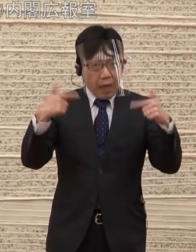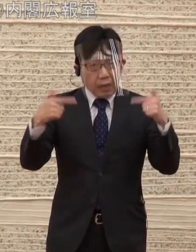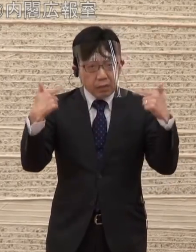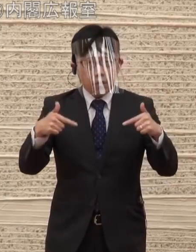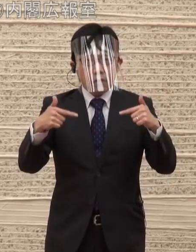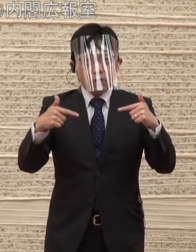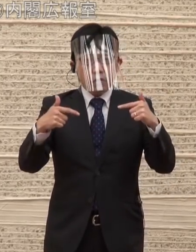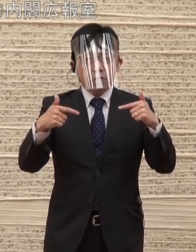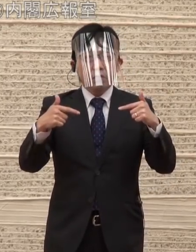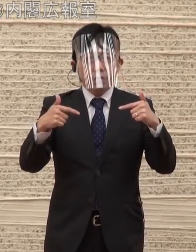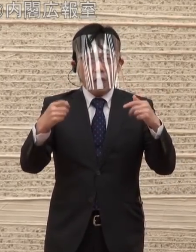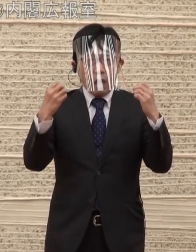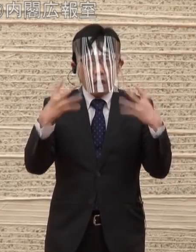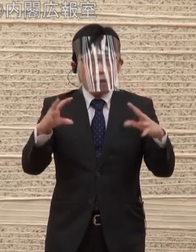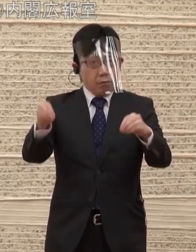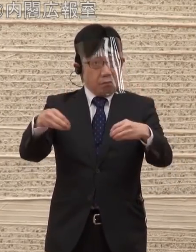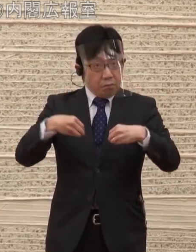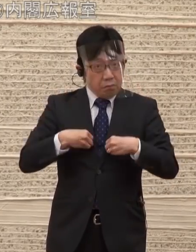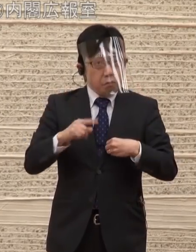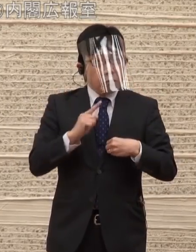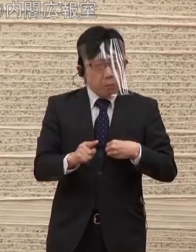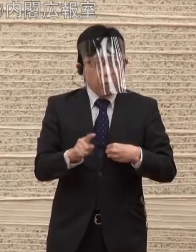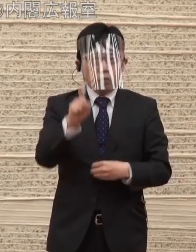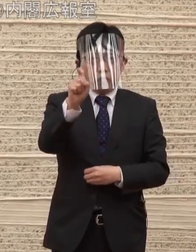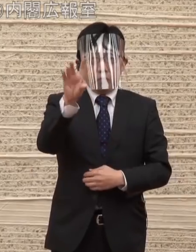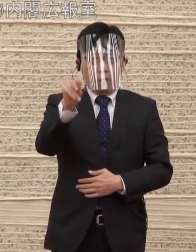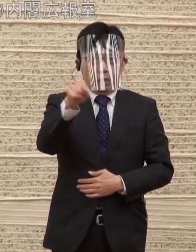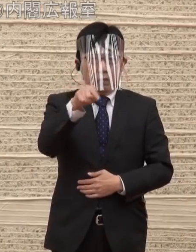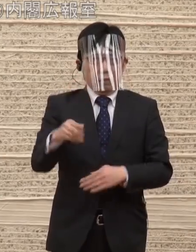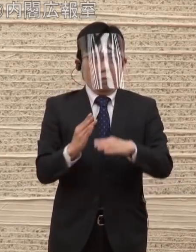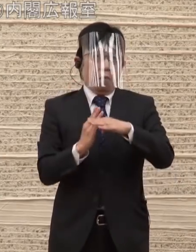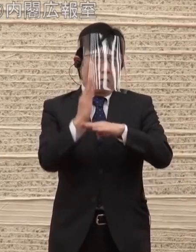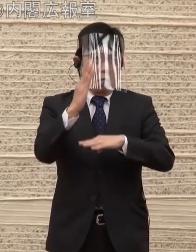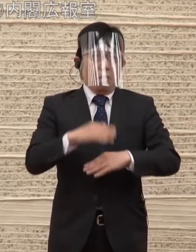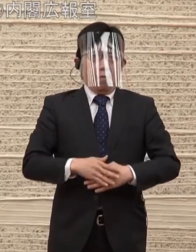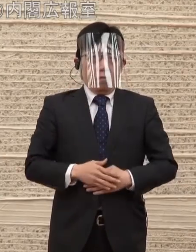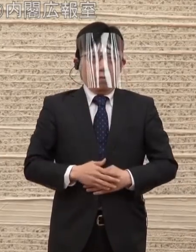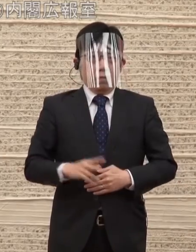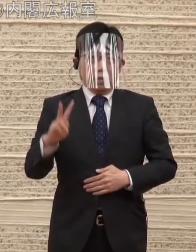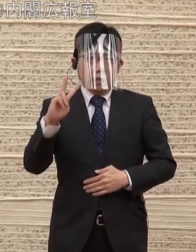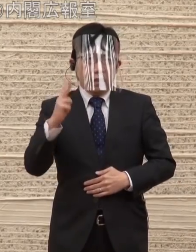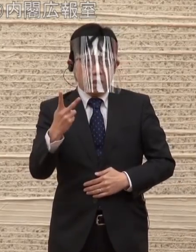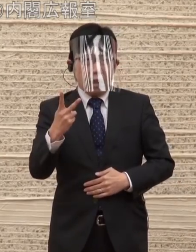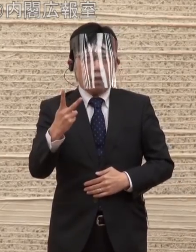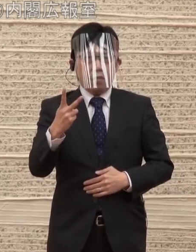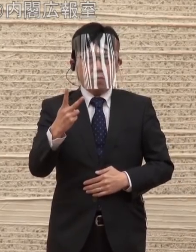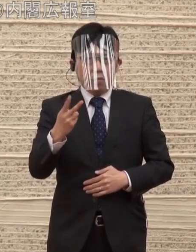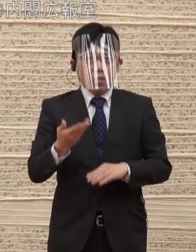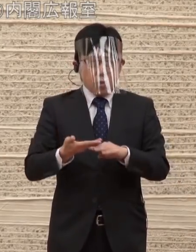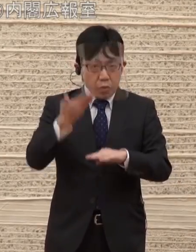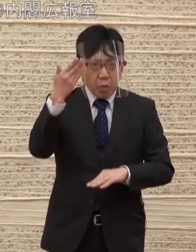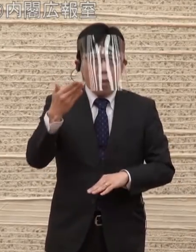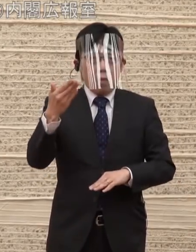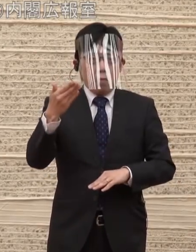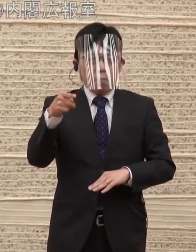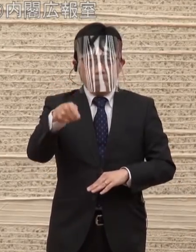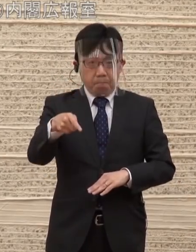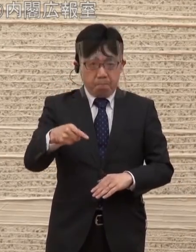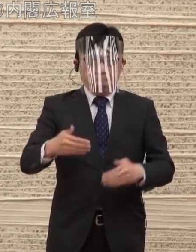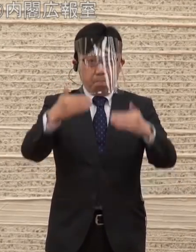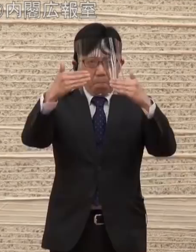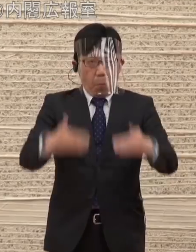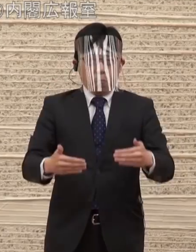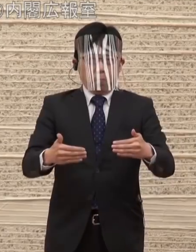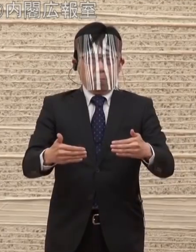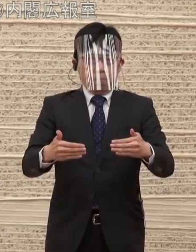新規の感染者が確認され2カ月以上にわたり6ダウンなど強制措置が